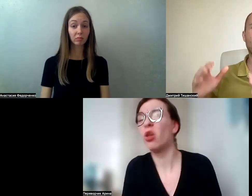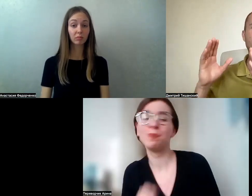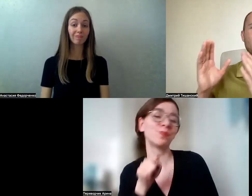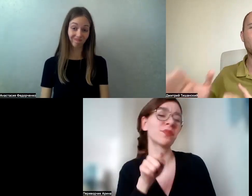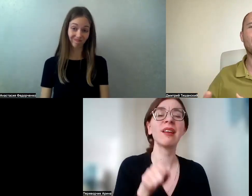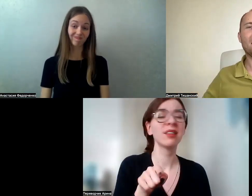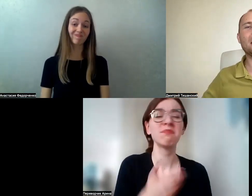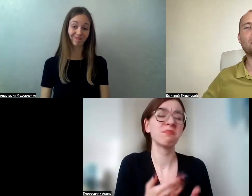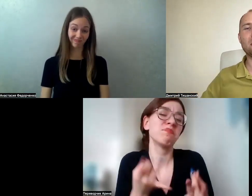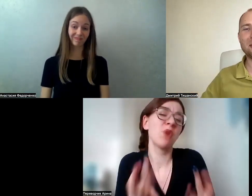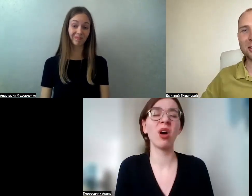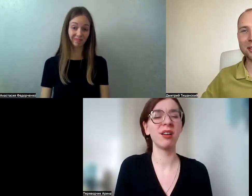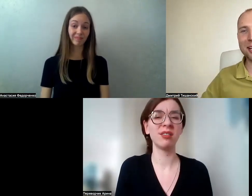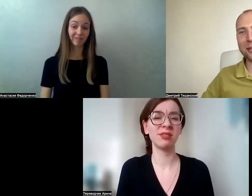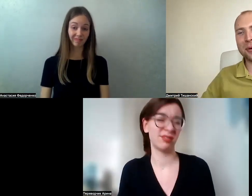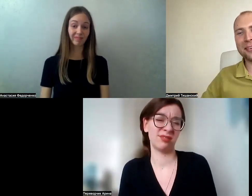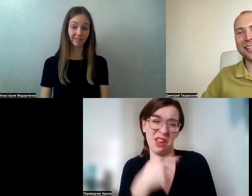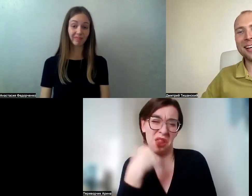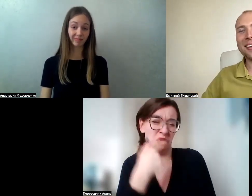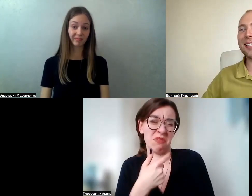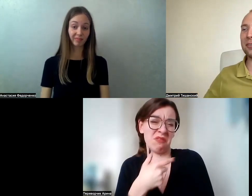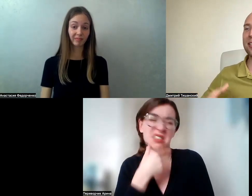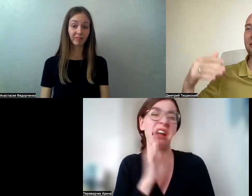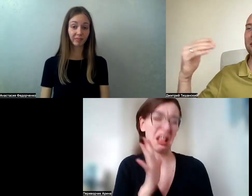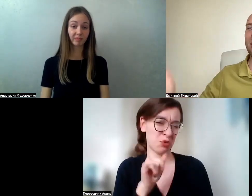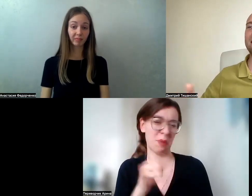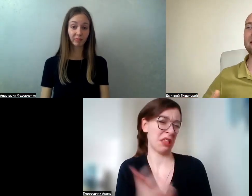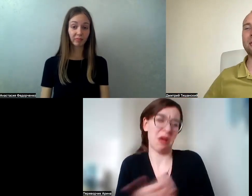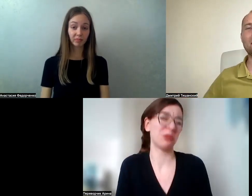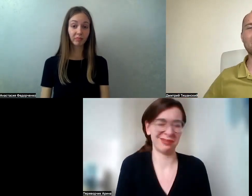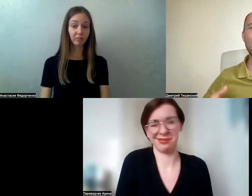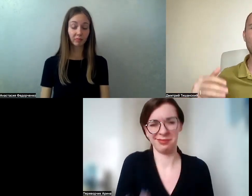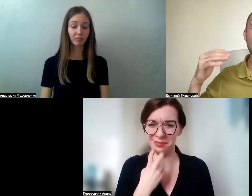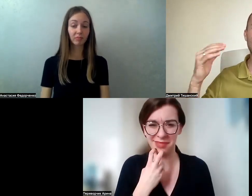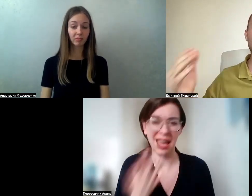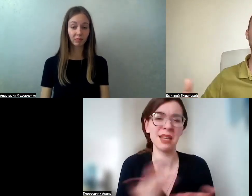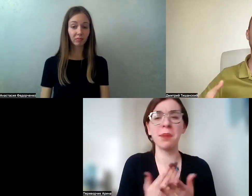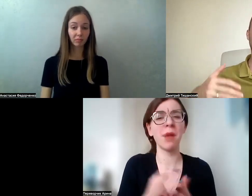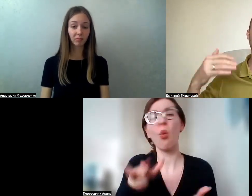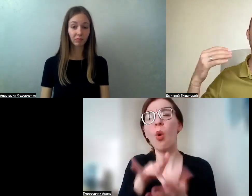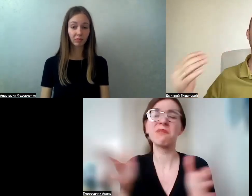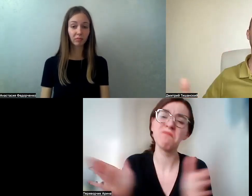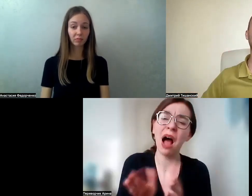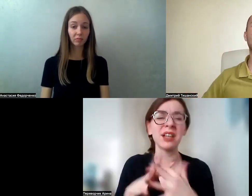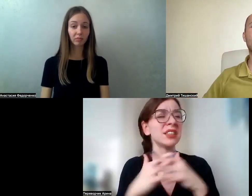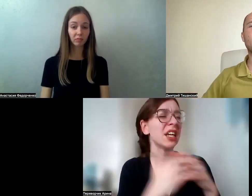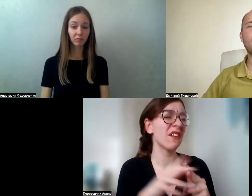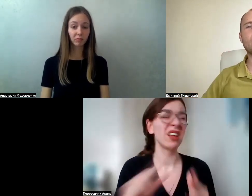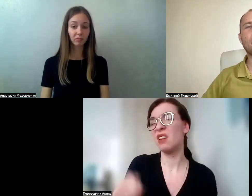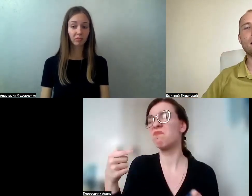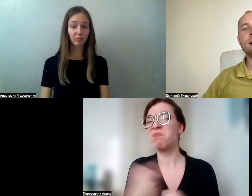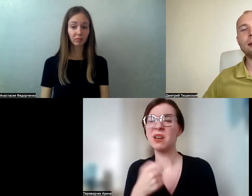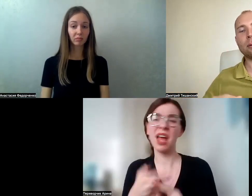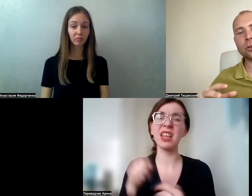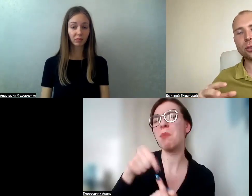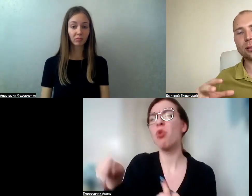говорят, ты просто там лицом не вышел, да, грубо говоря, или ты там из какого-то маленького города, и ты какой-то не такой, и это не для тебя, и